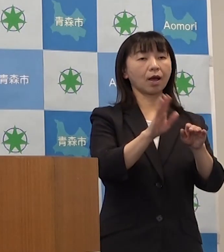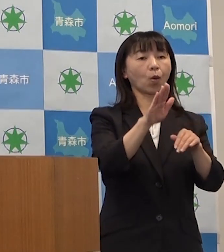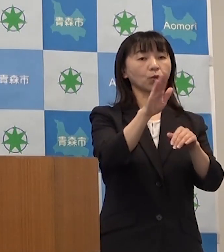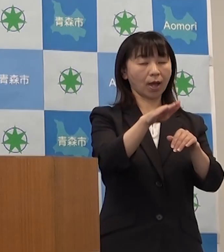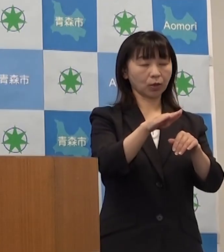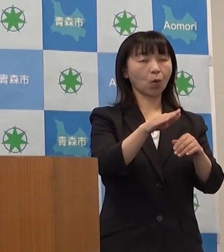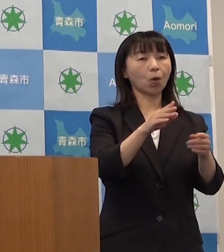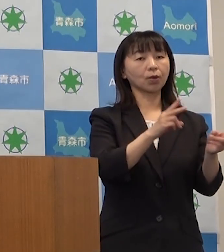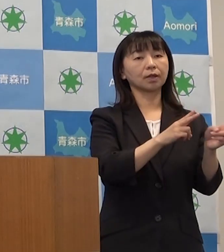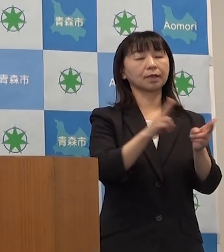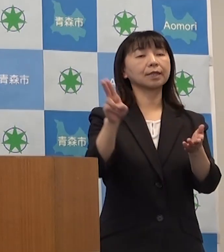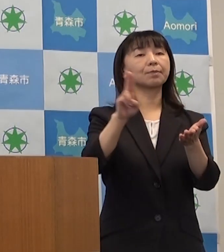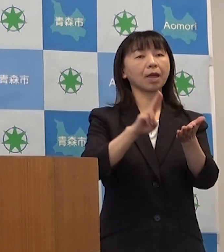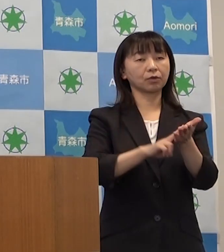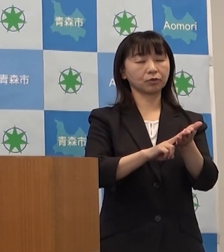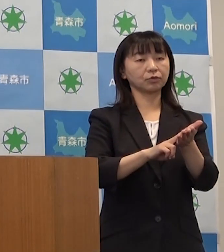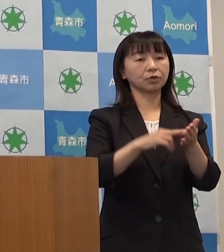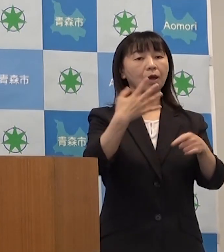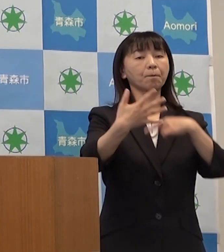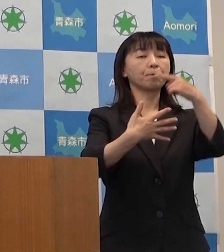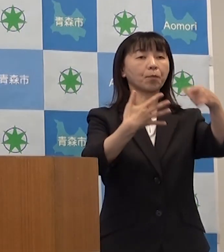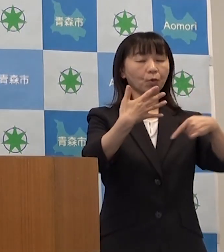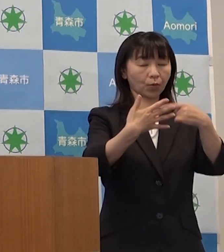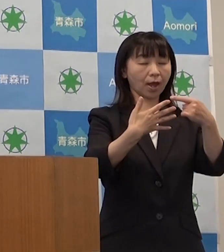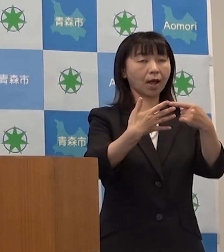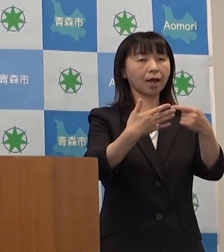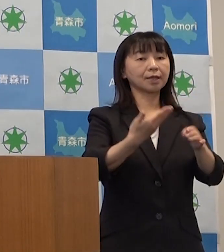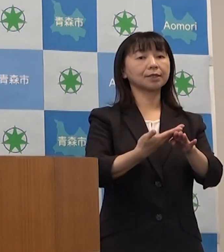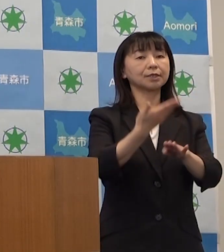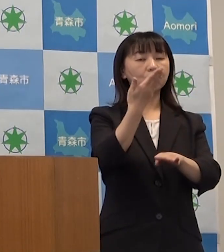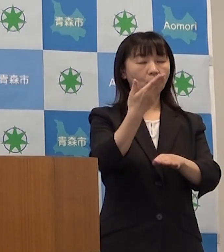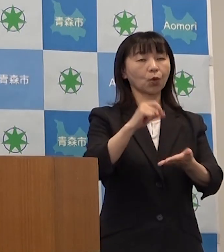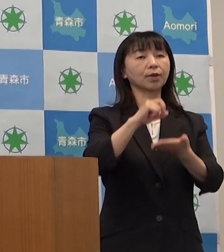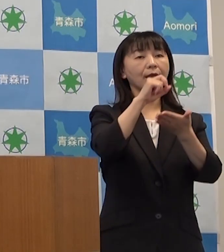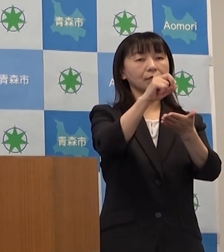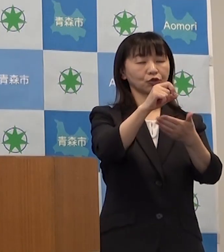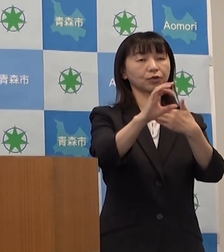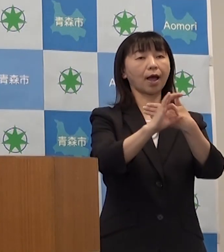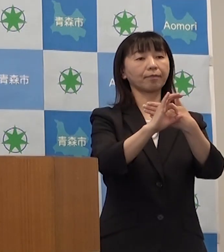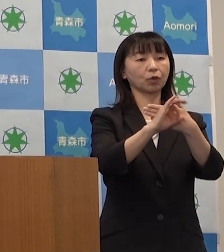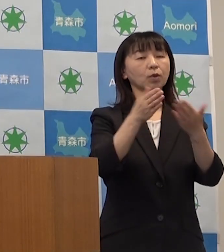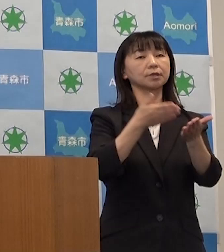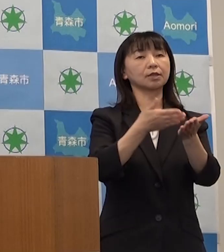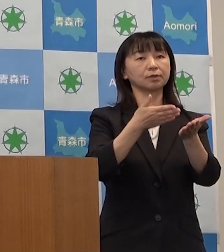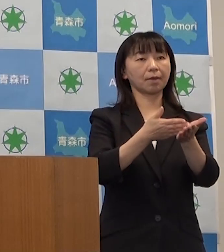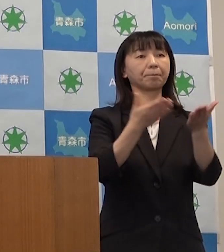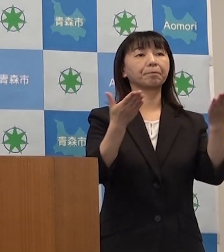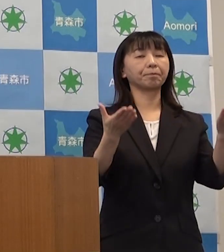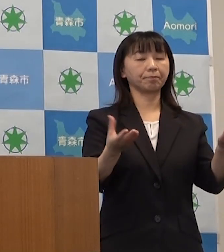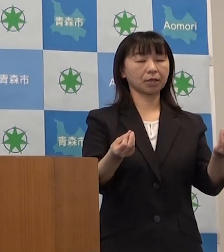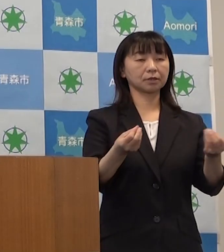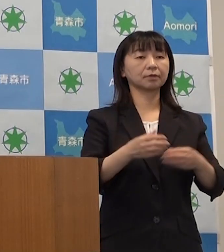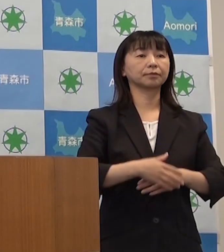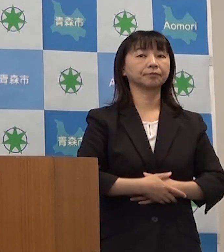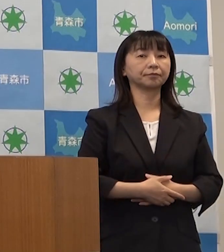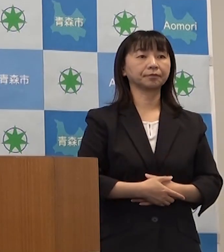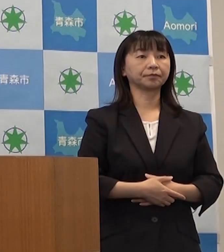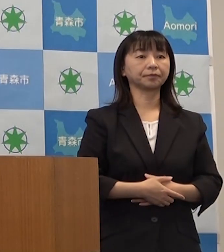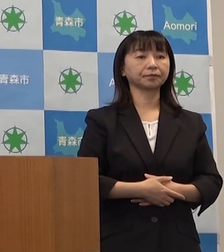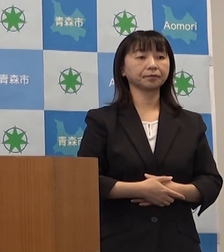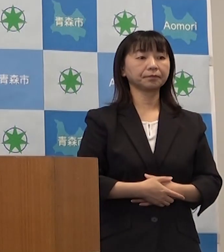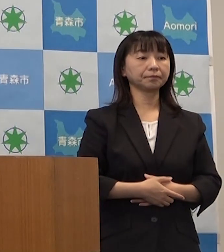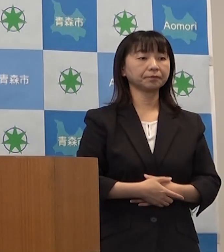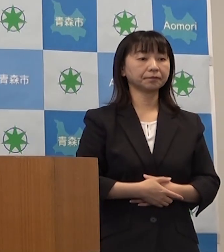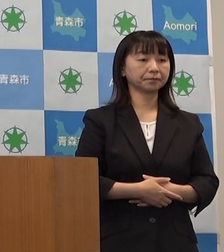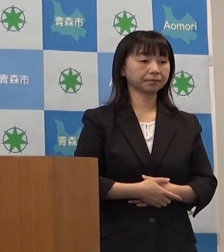ます。以上が提出案件のご説明となります。